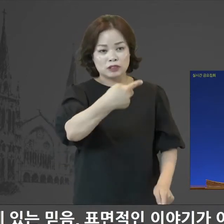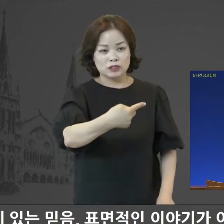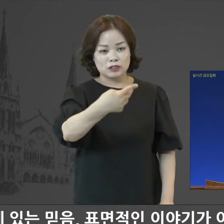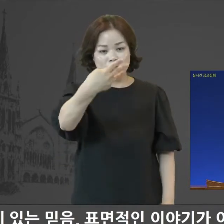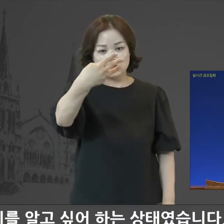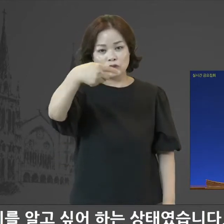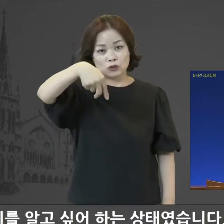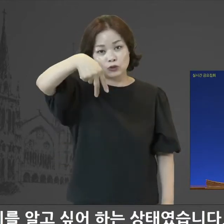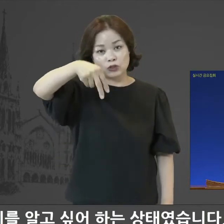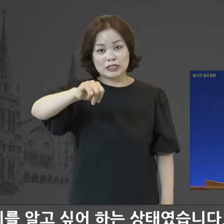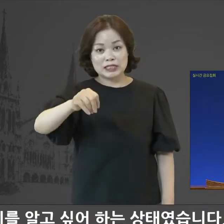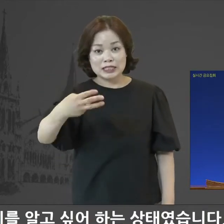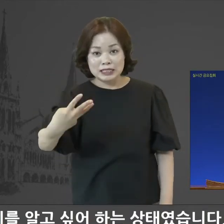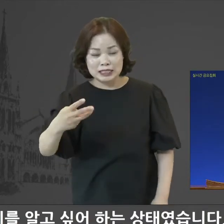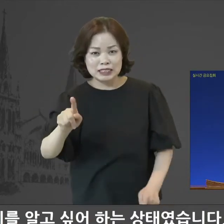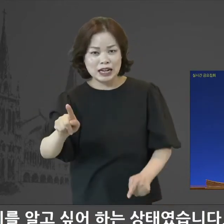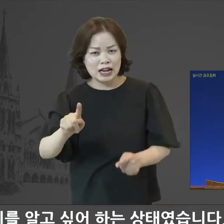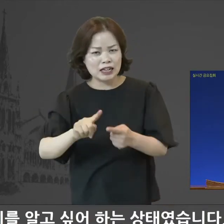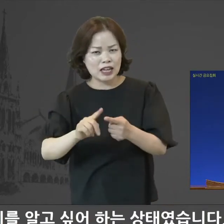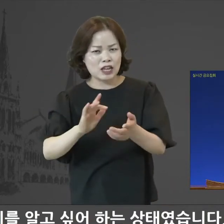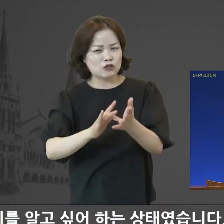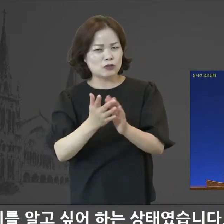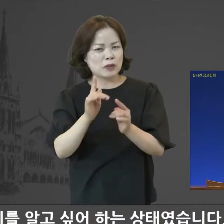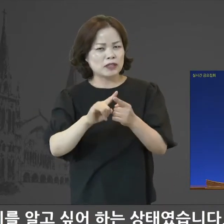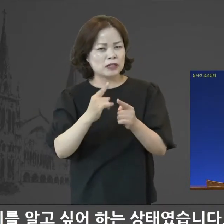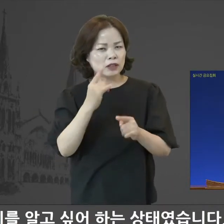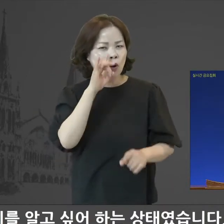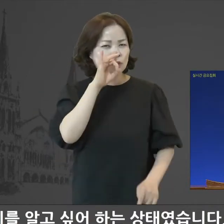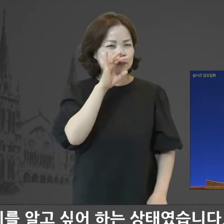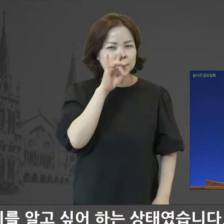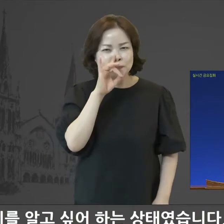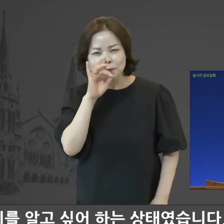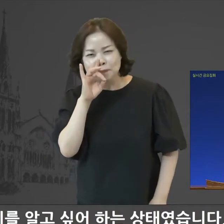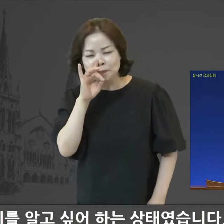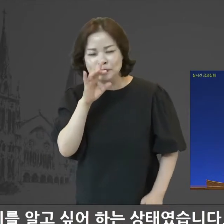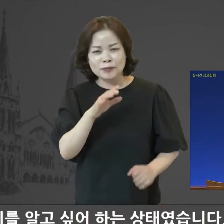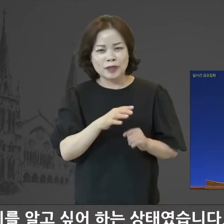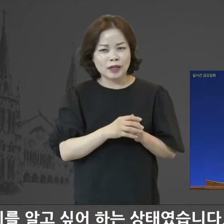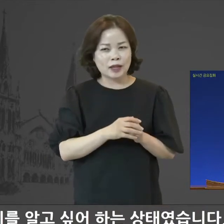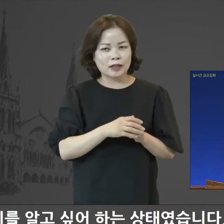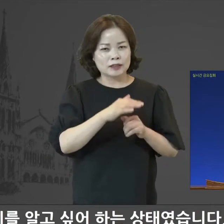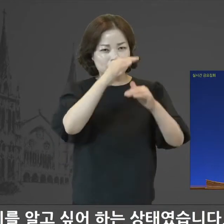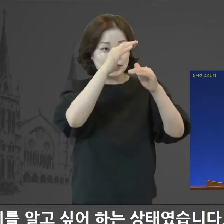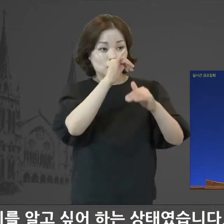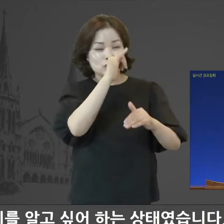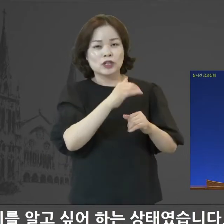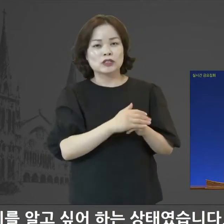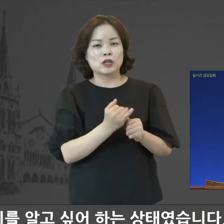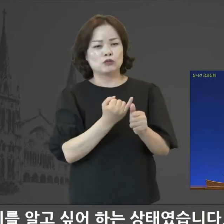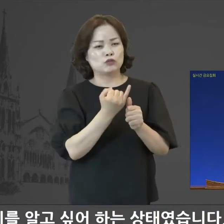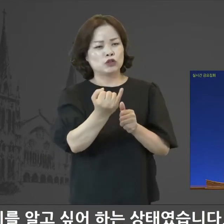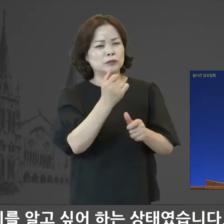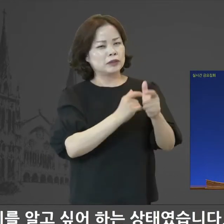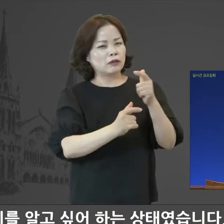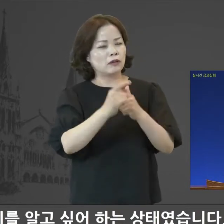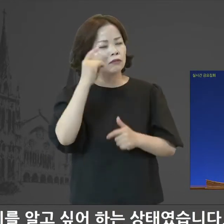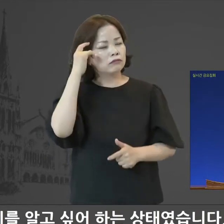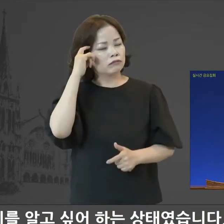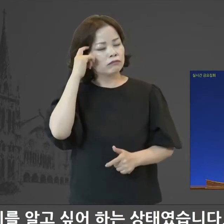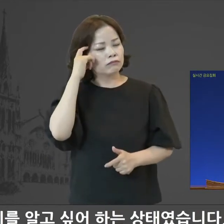더 예수님에 대해서 관심이 있었는지 모르겠습니다. 이런 전승도 흘러내려고 있습니다. 부인이 더 관심이